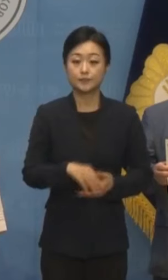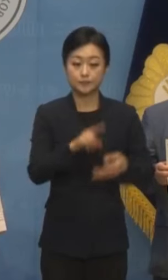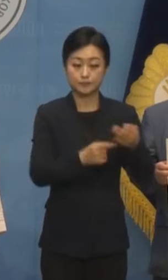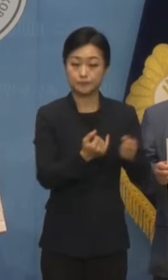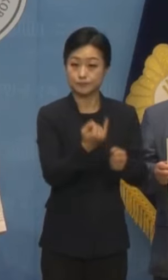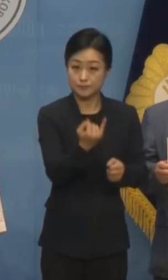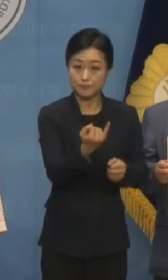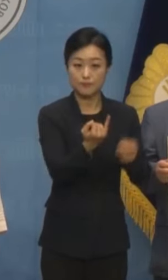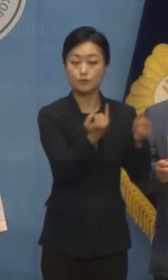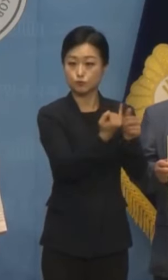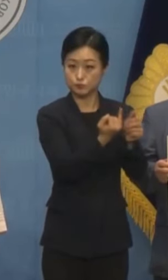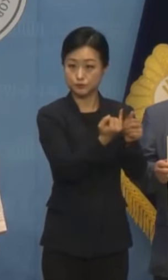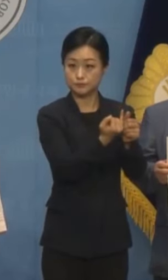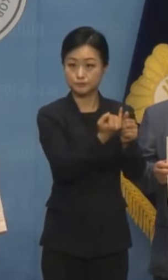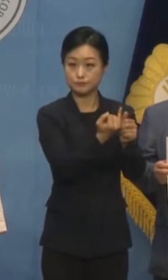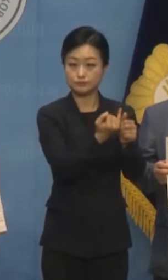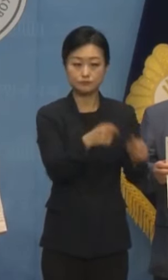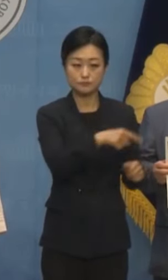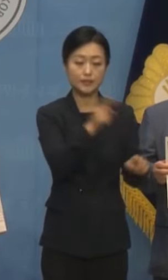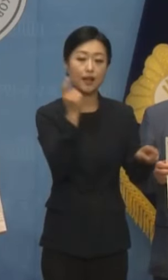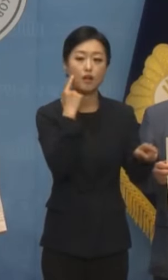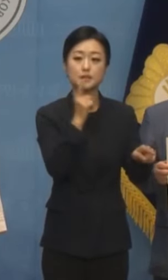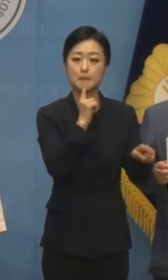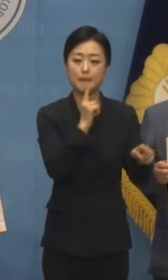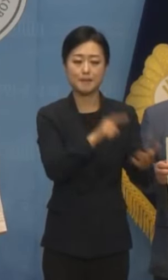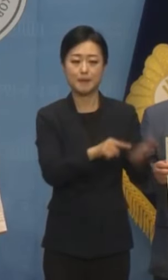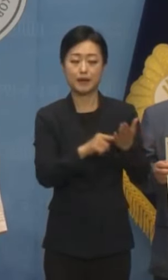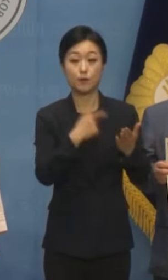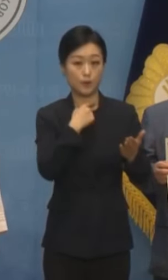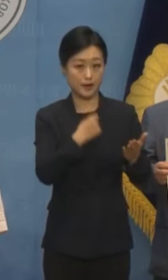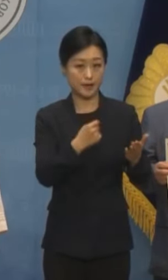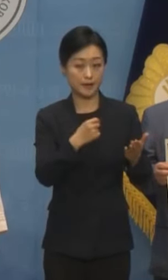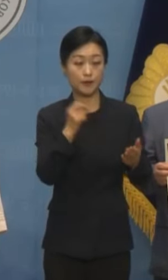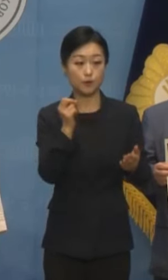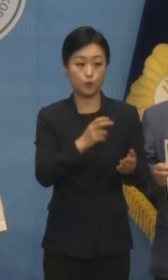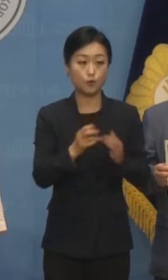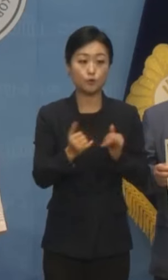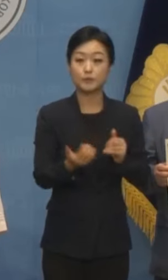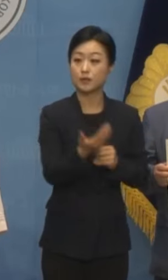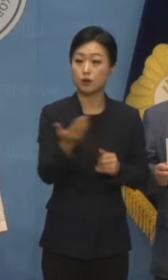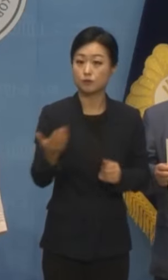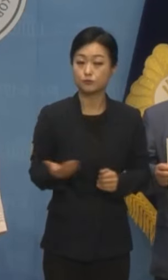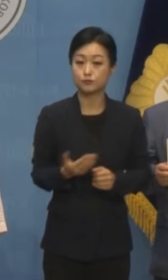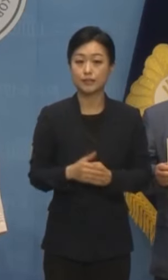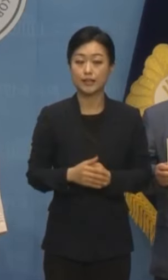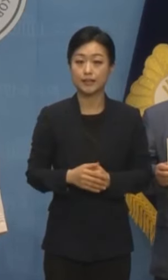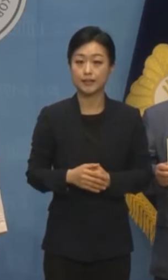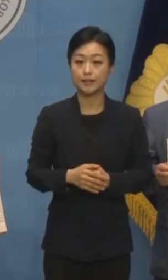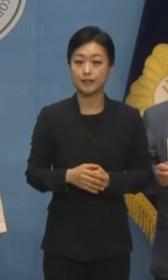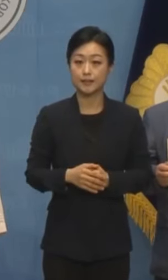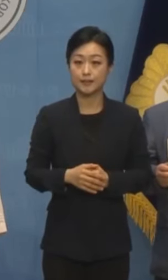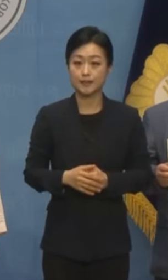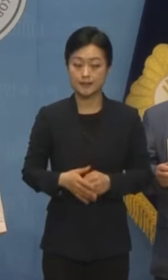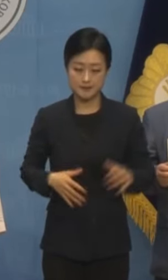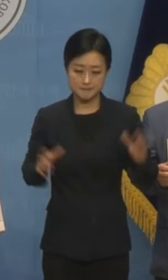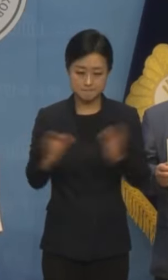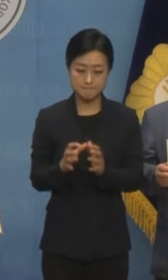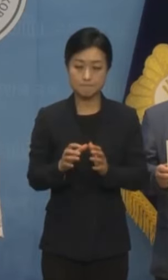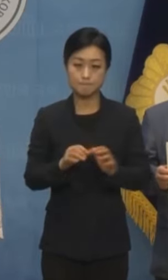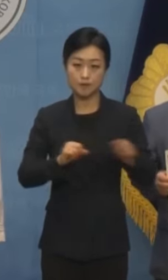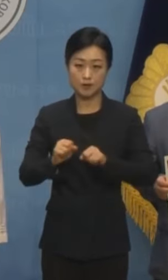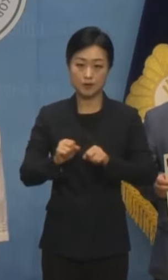김건희 윤석열 이 사람들의 거짓말을 밝히고 우리 국민들의 판결이 있을 것입니다.